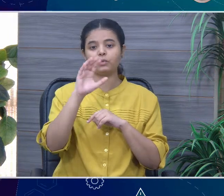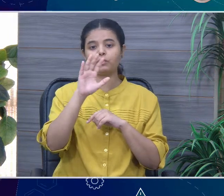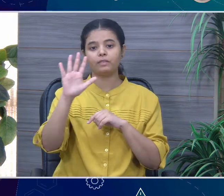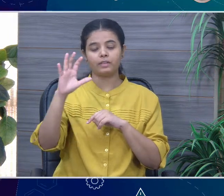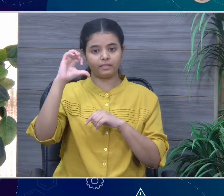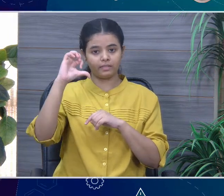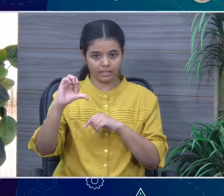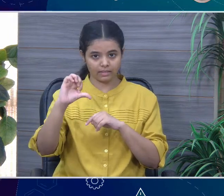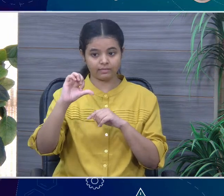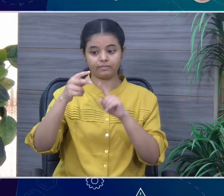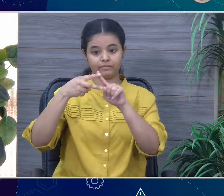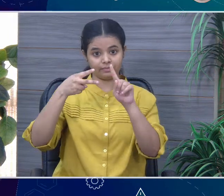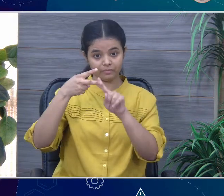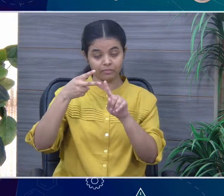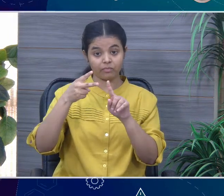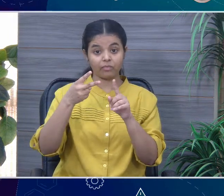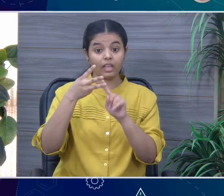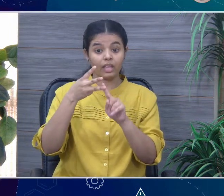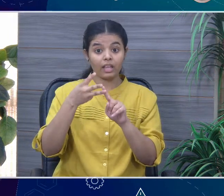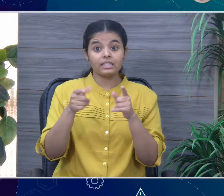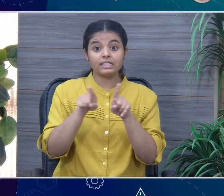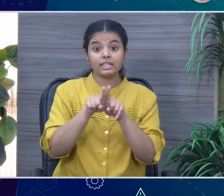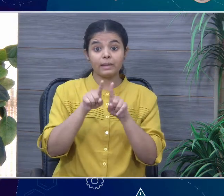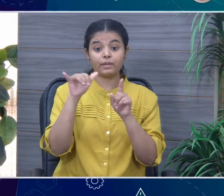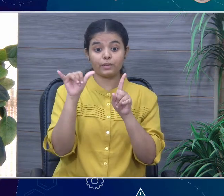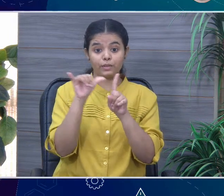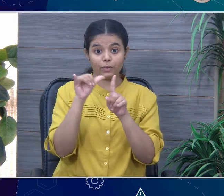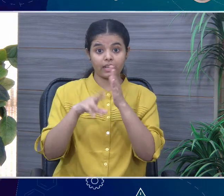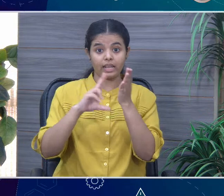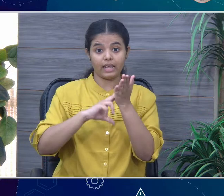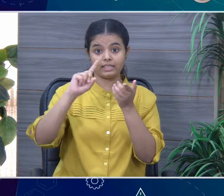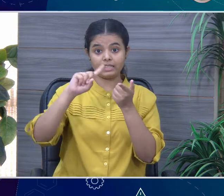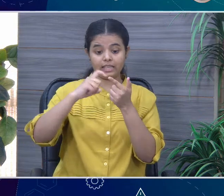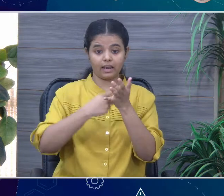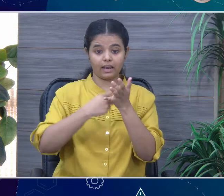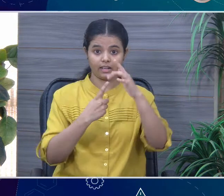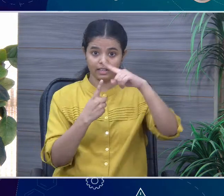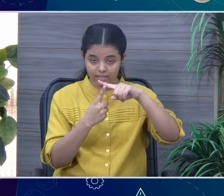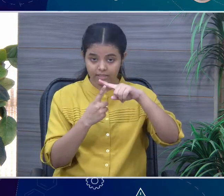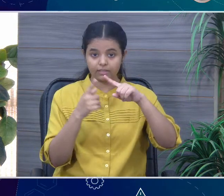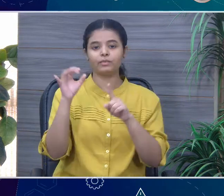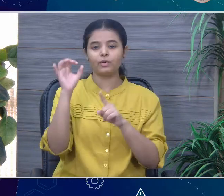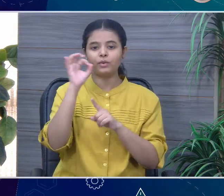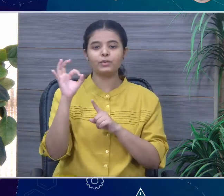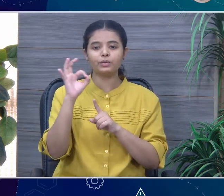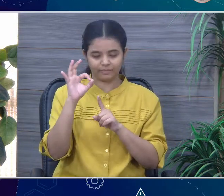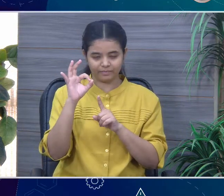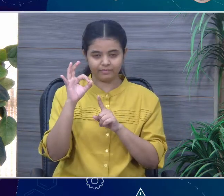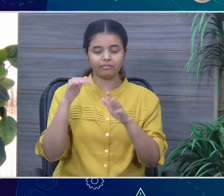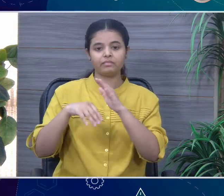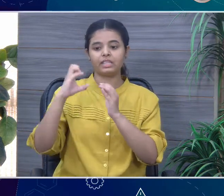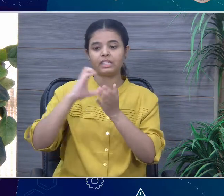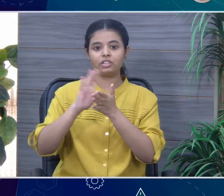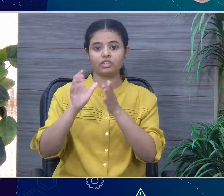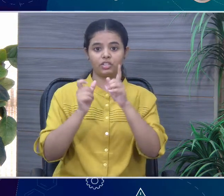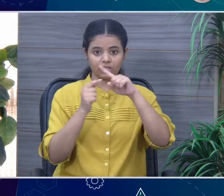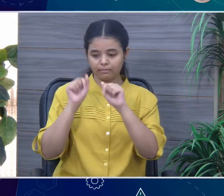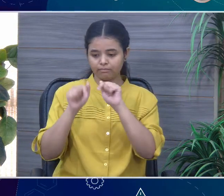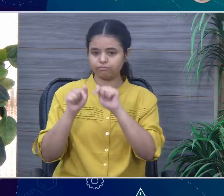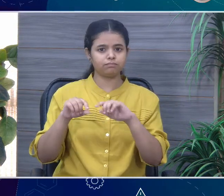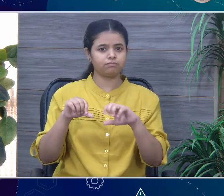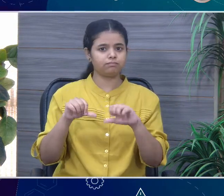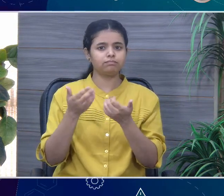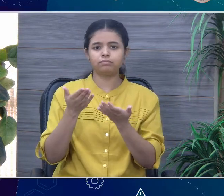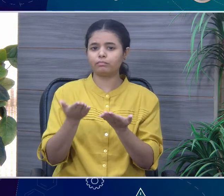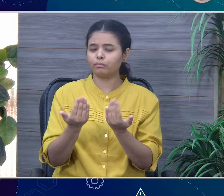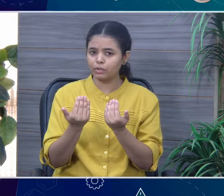8800440559. And if you're watching us on our YouTube channel, that is ncertofficial, उसके चैट बॉक्स में अगर आप सवाल लिख